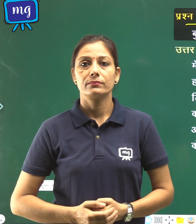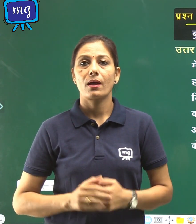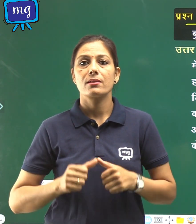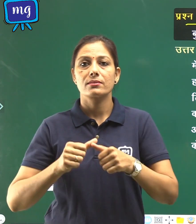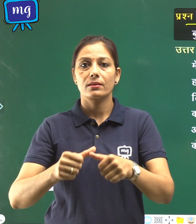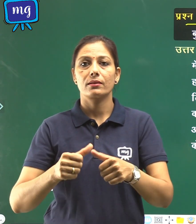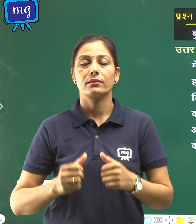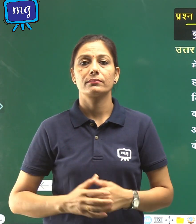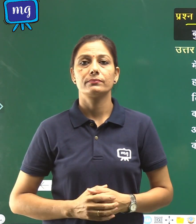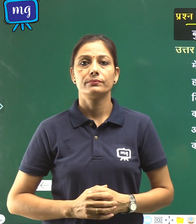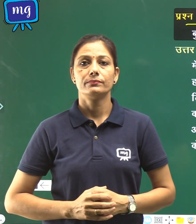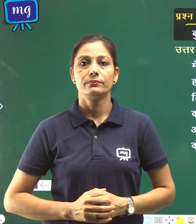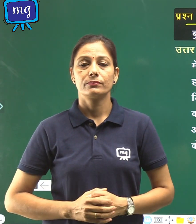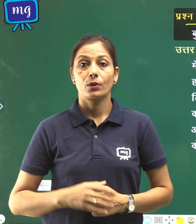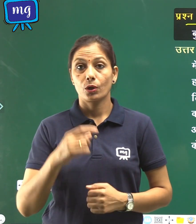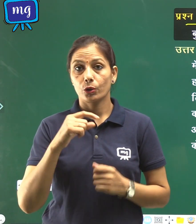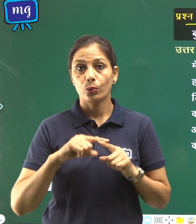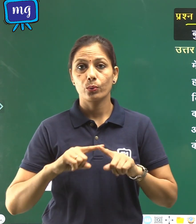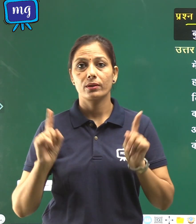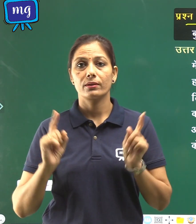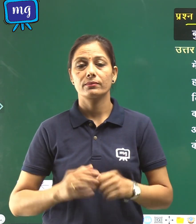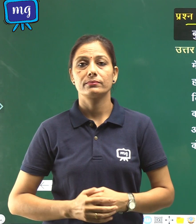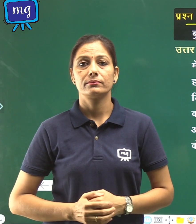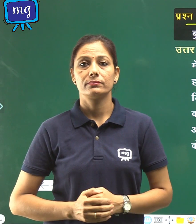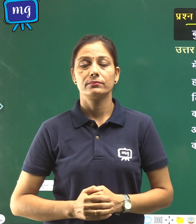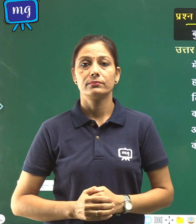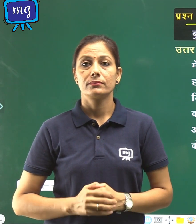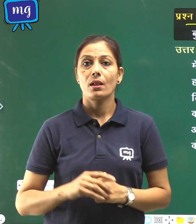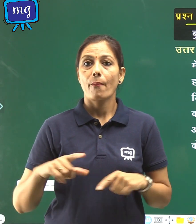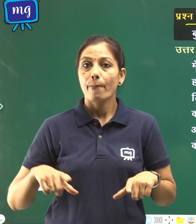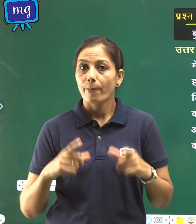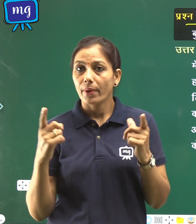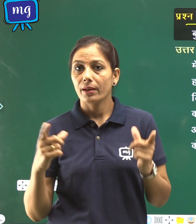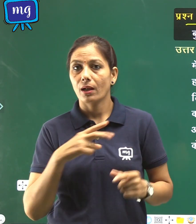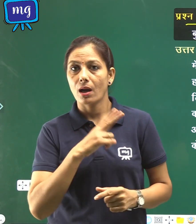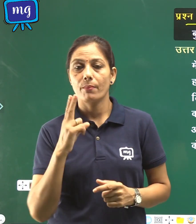उत्तर है, क्योंकि पीपल का पेड़